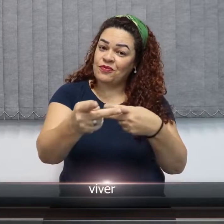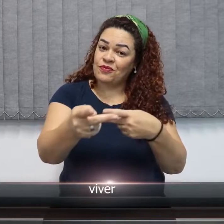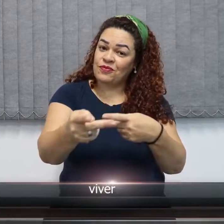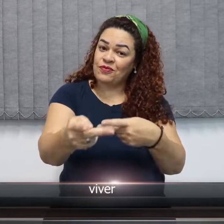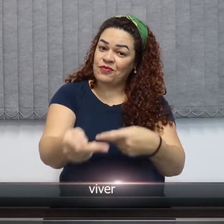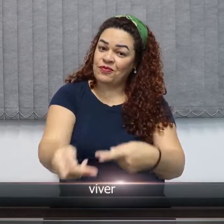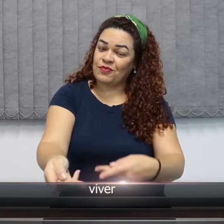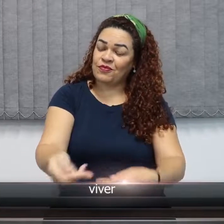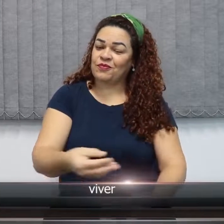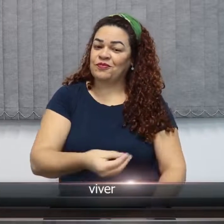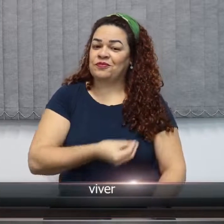viver,